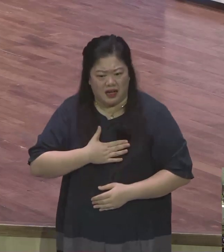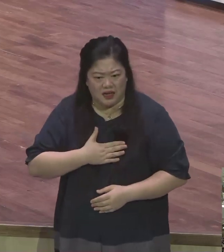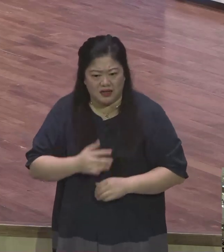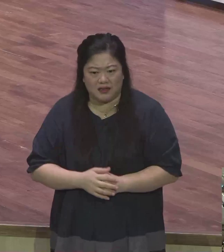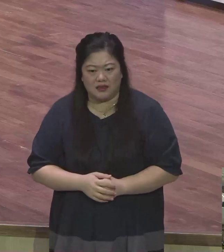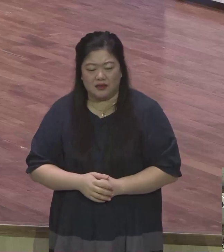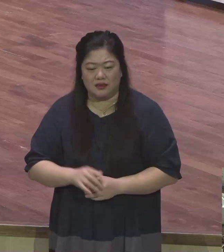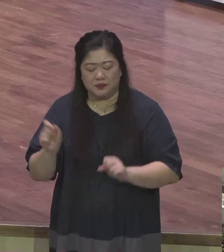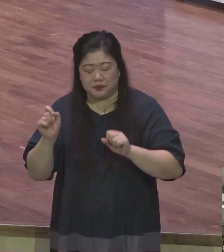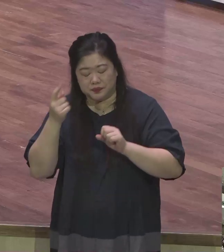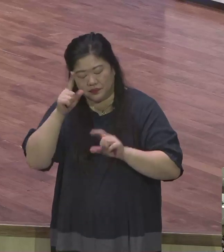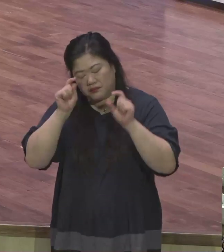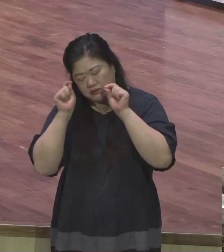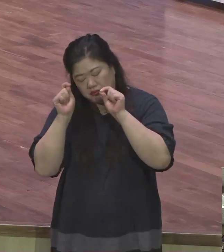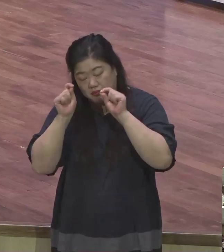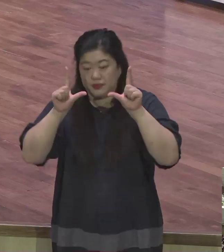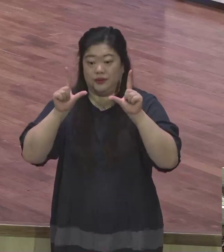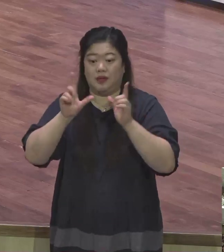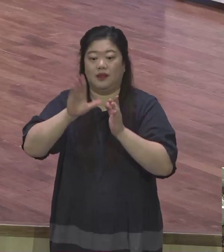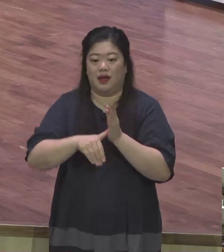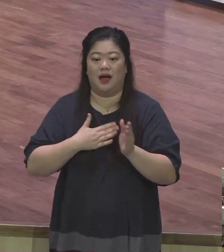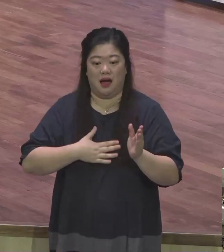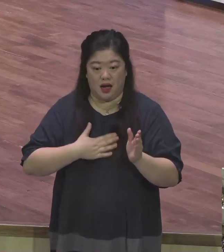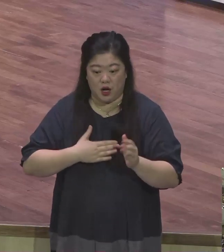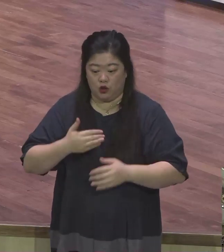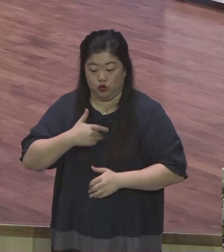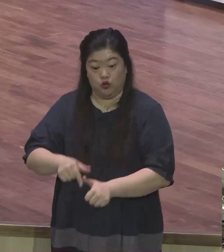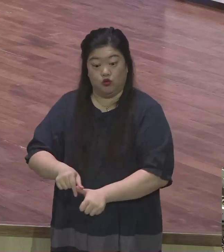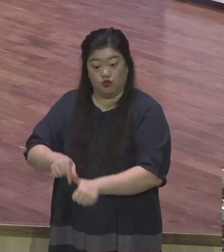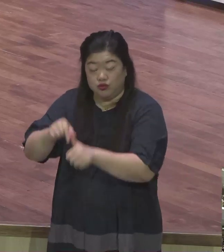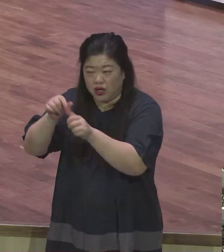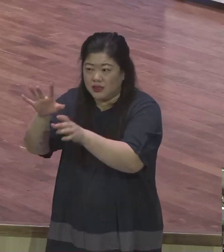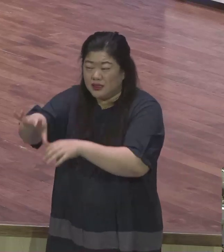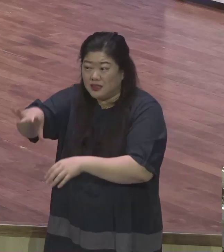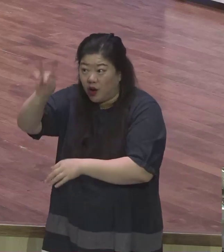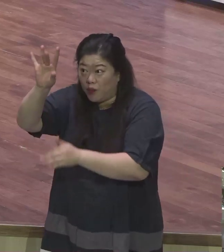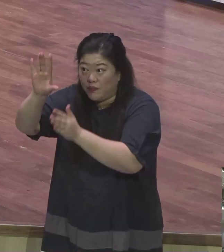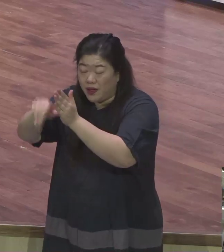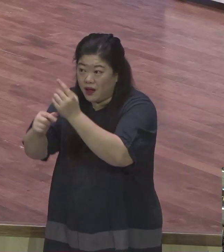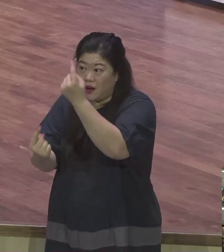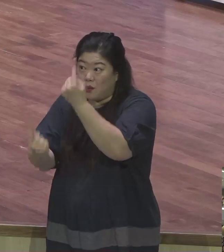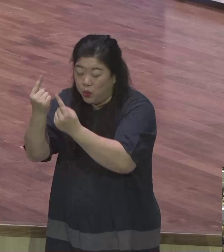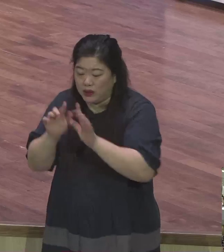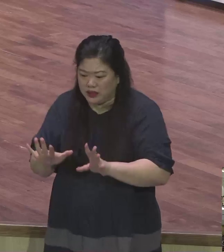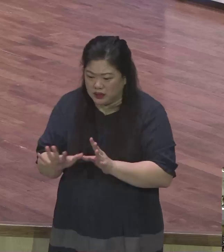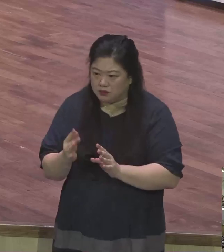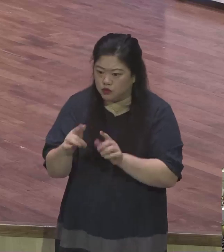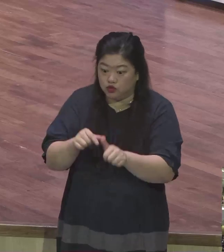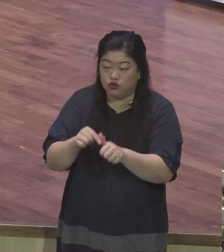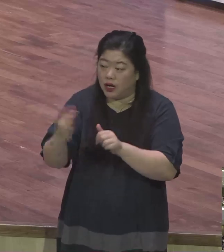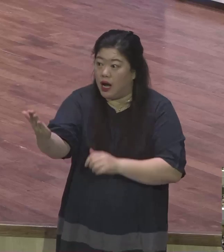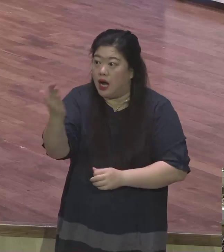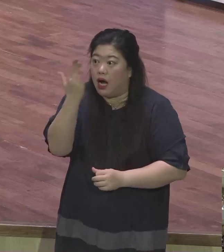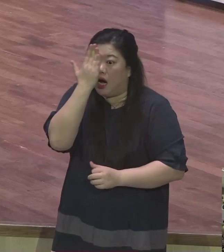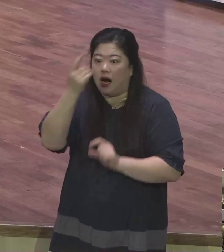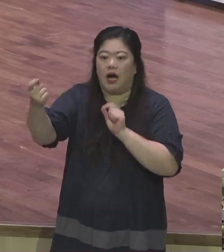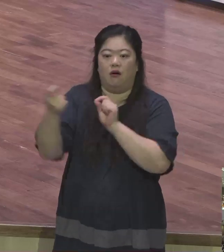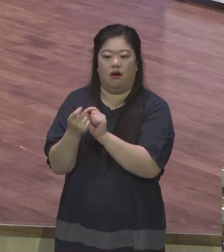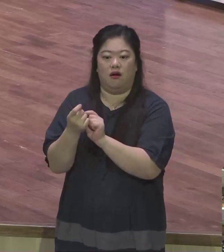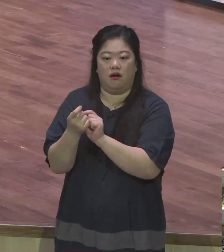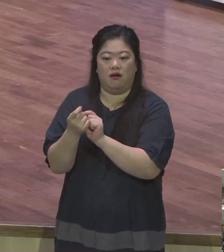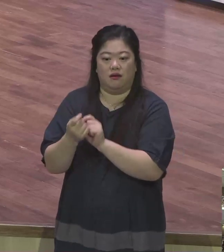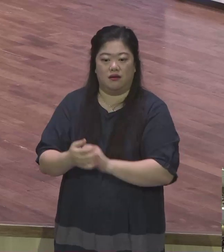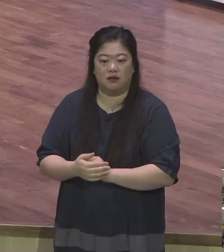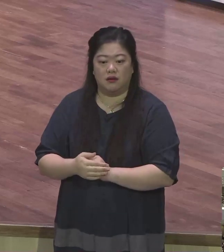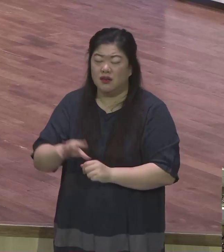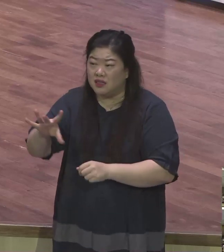깰 때가 벌써 되었으니 이는 이제 우리의 구원이 처음 믿을 때보다 가까웠습니다. 처음 믿을 때보다